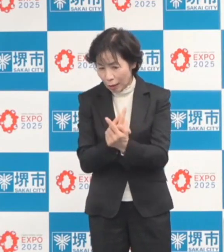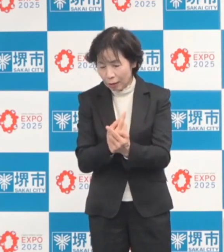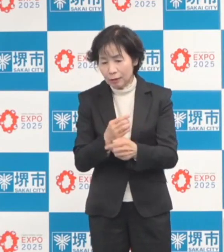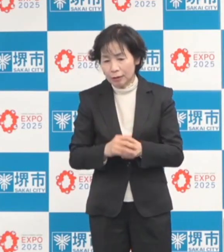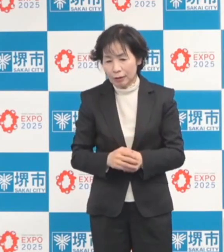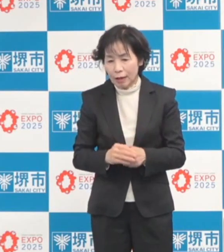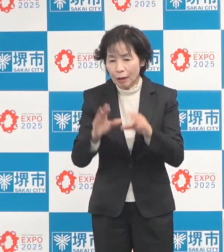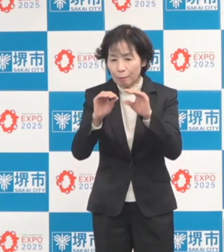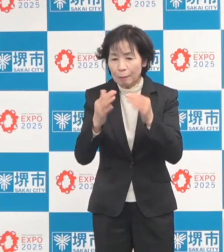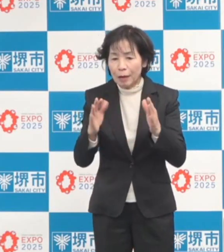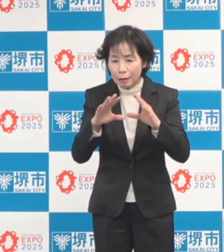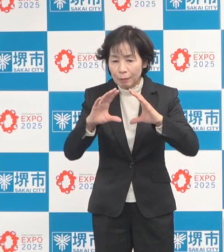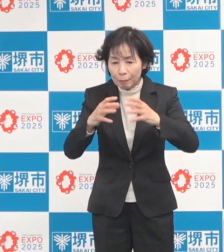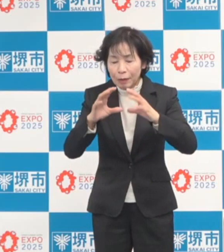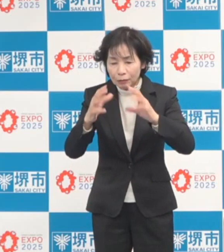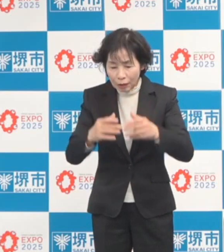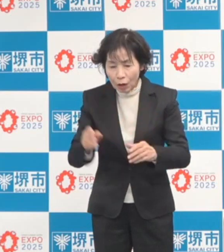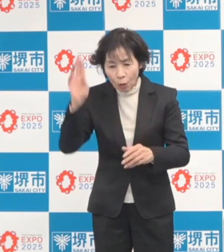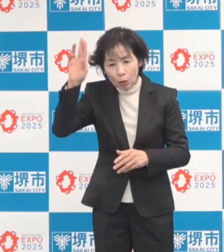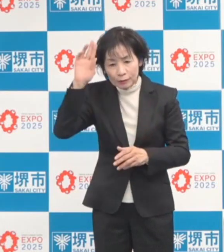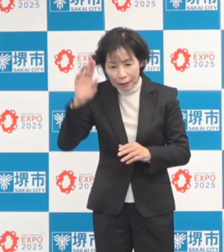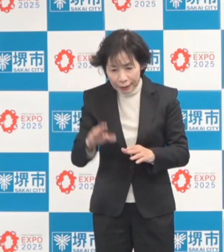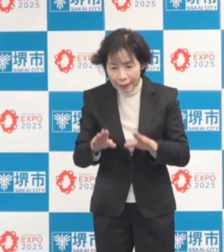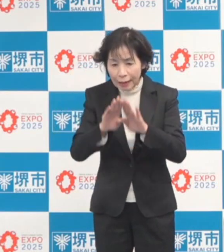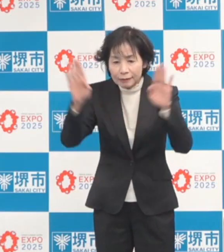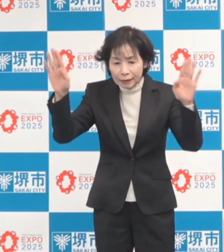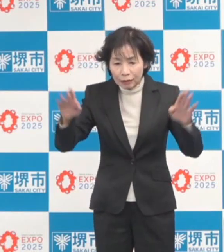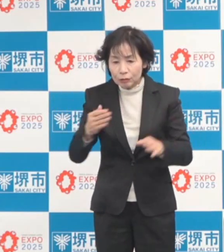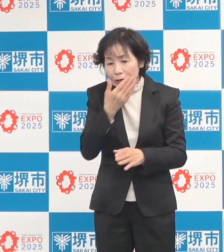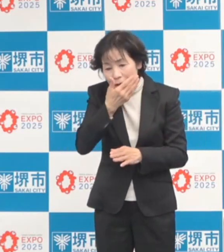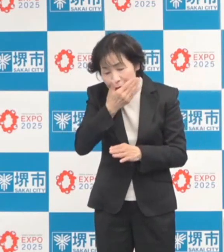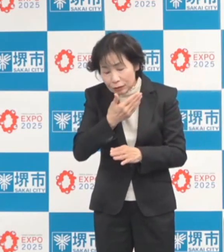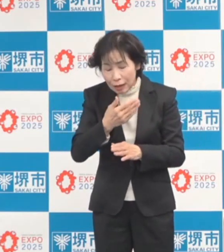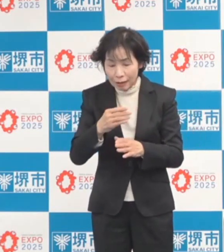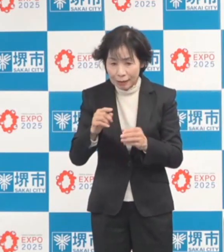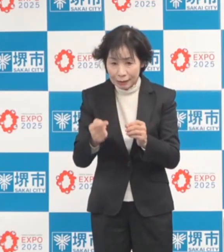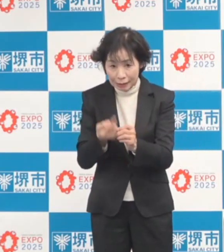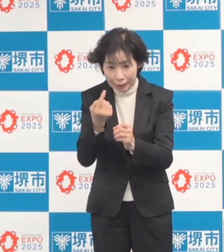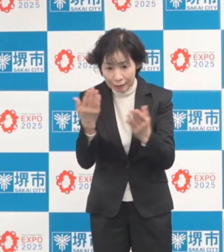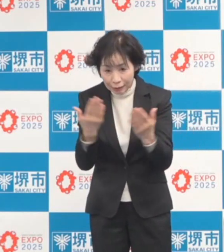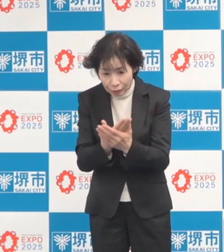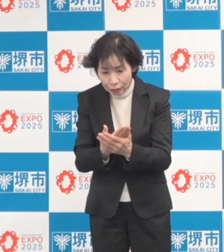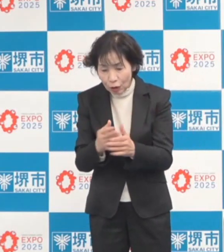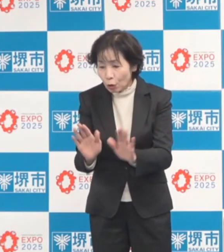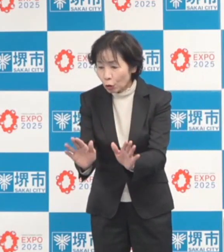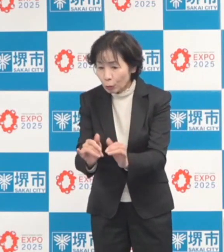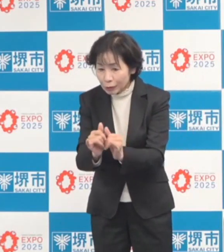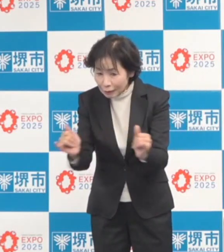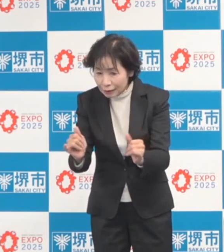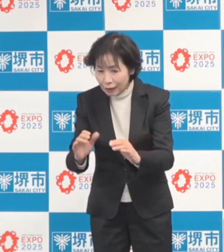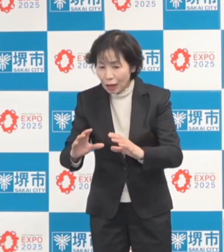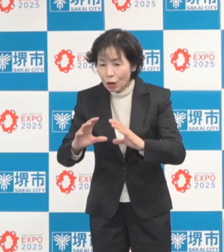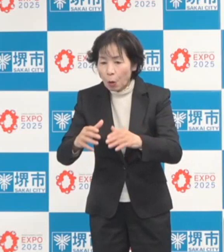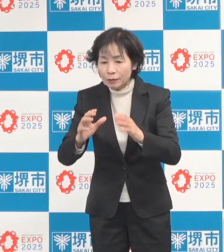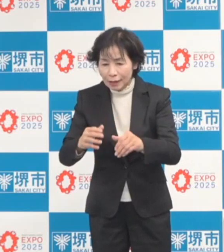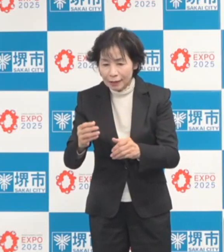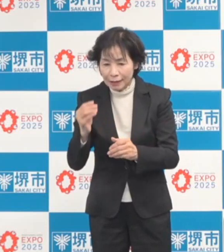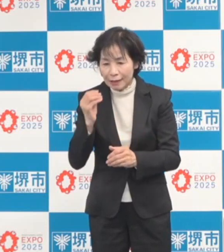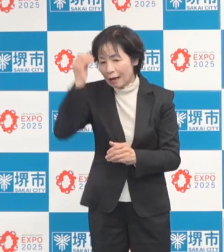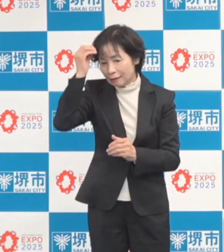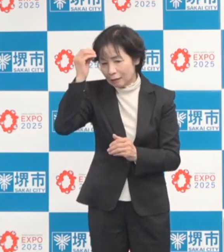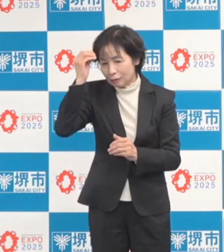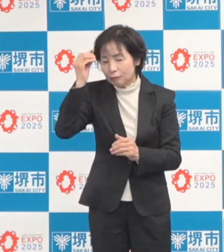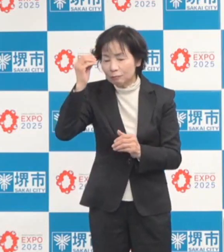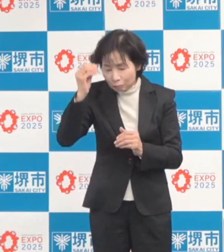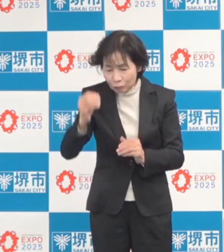万博が大阪で開催される貴重な機会を捉えて、子どもたちの国際感覚の醸成等につなげたいと考